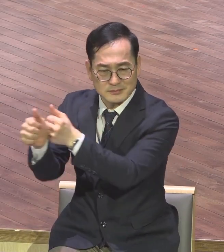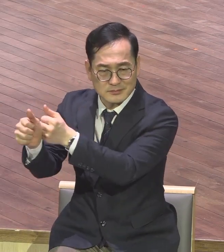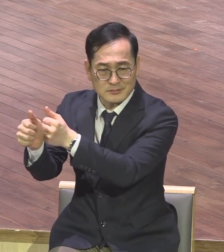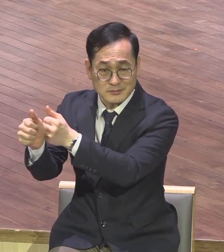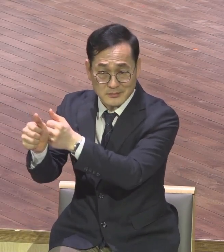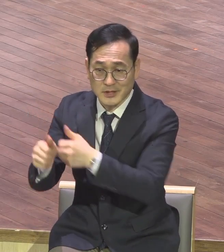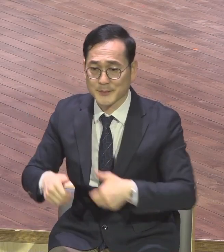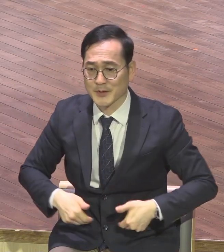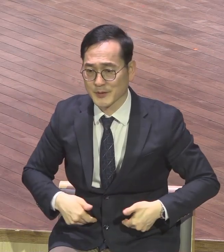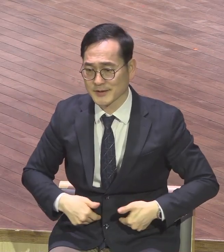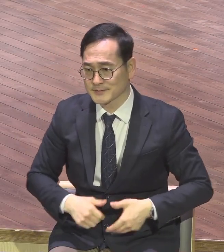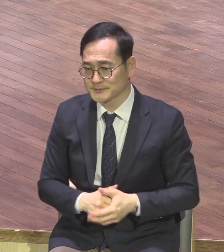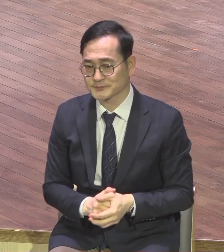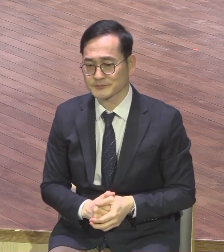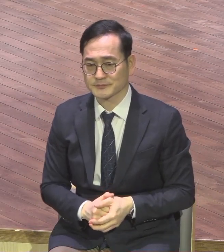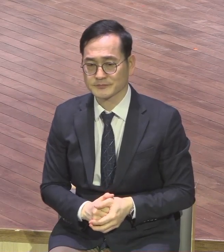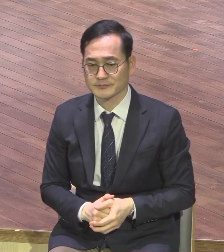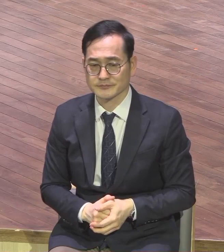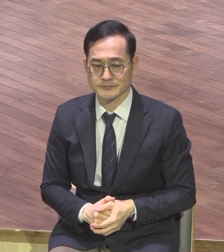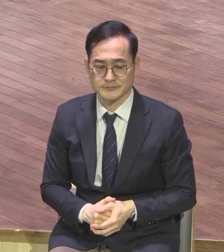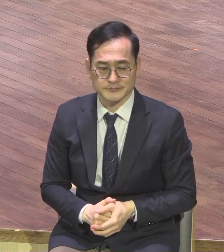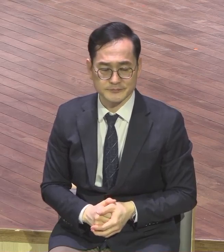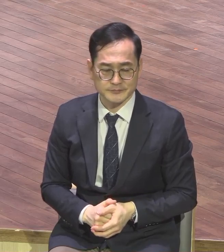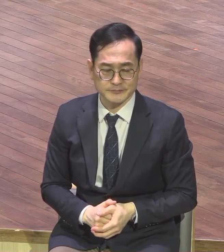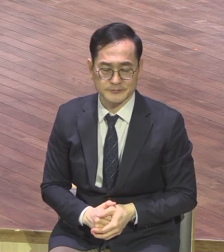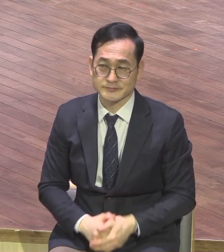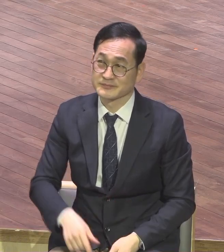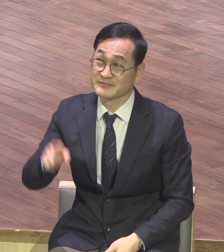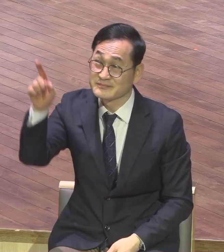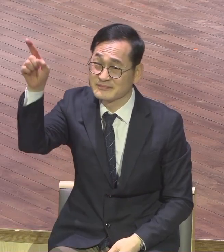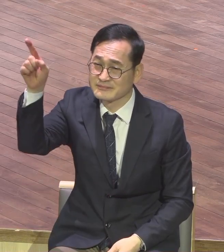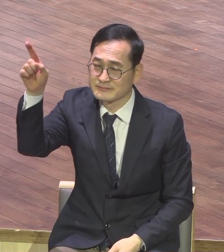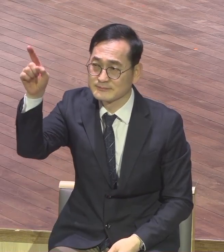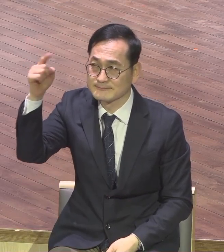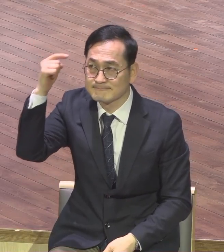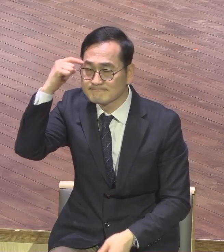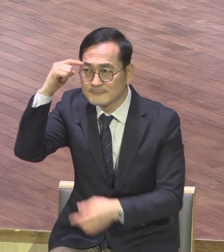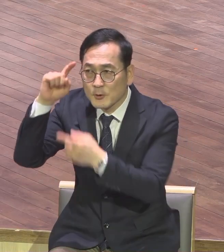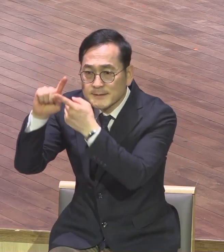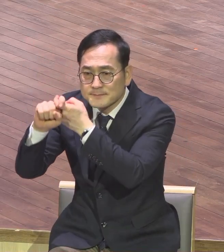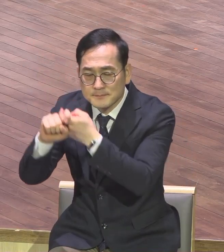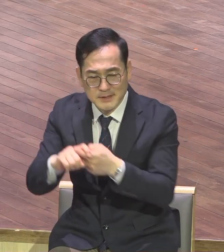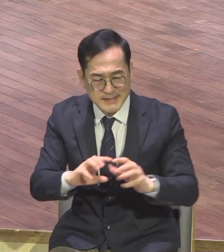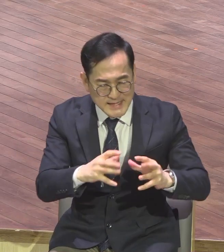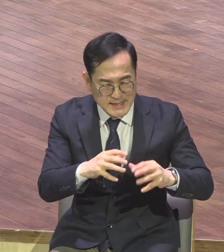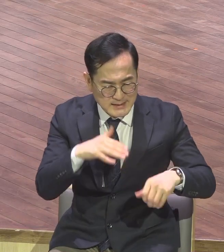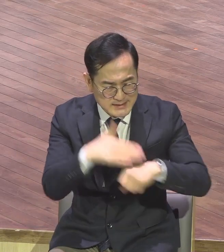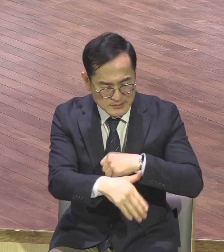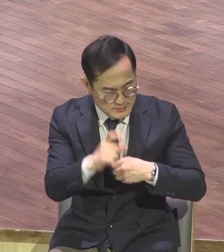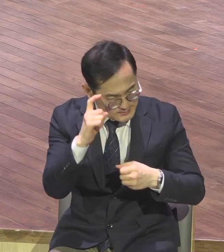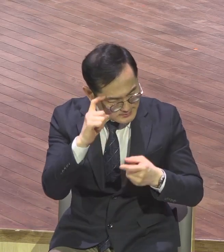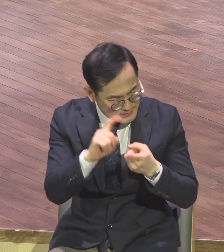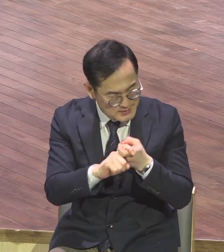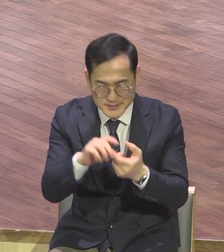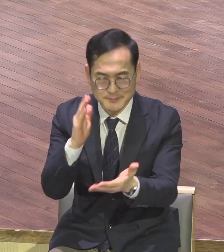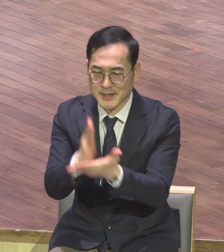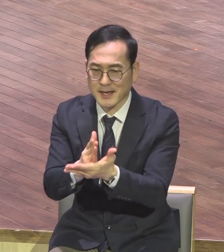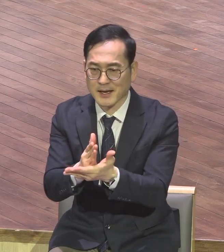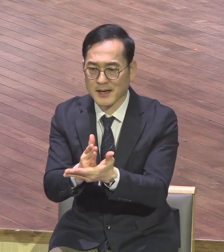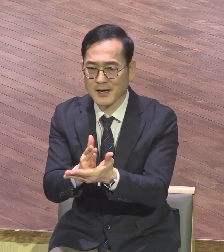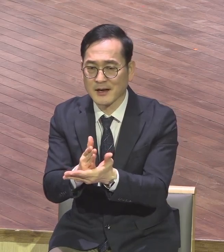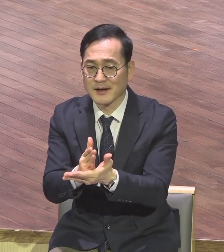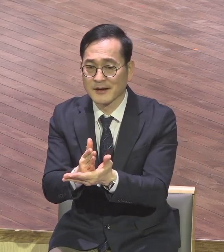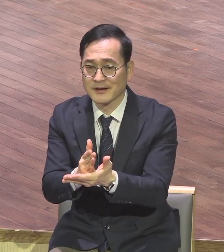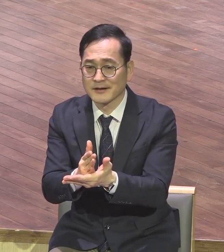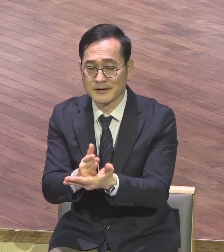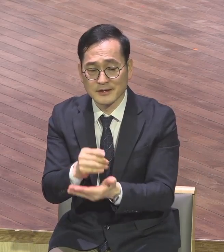골로새서 3장 2절에도 위의 것을 생각하고 땅의 것을 생각하지 마라 그랬어요. 위의 것을 생각하고 이 땅의 것이 다